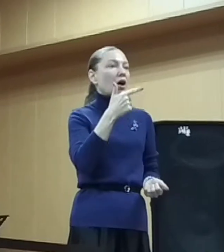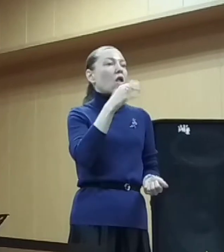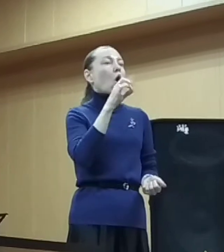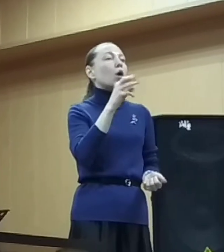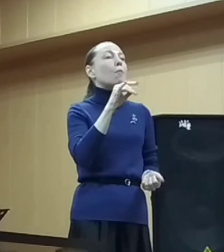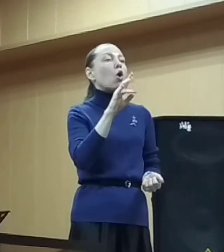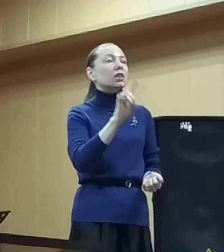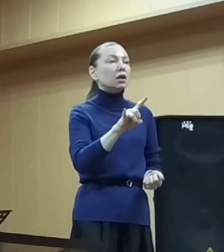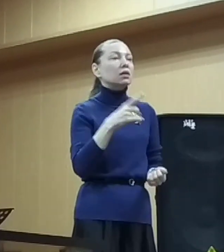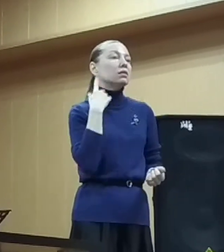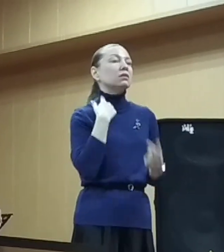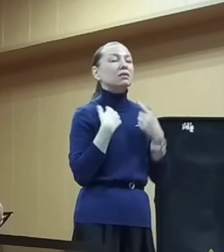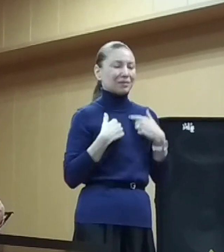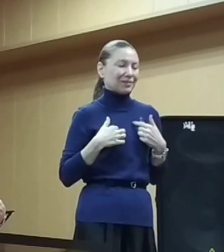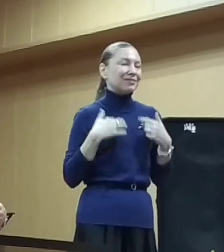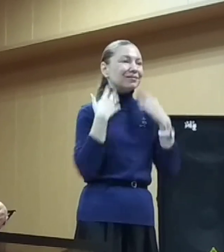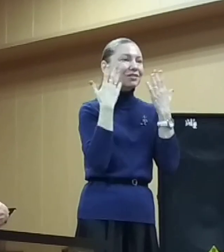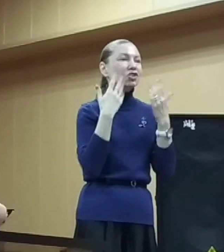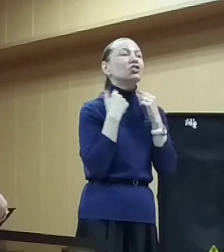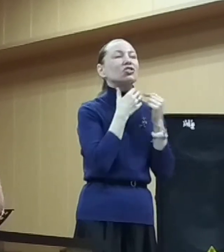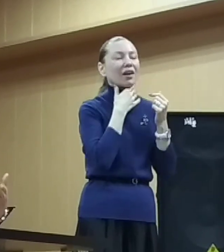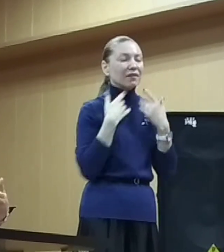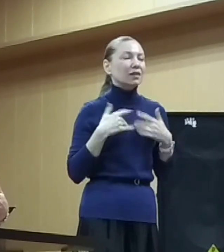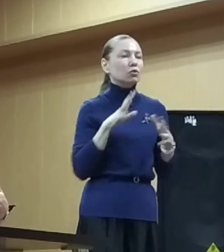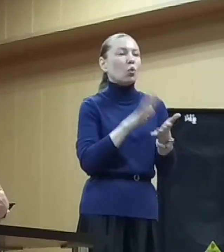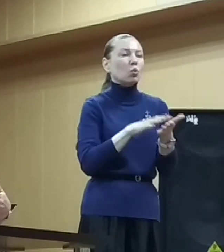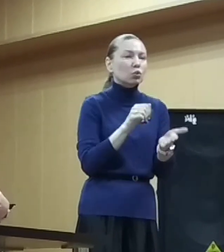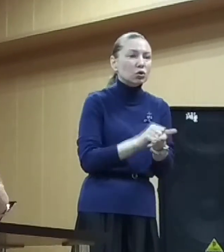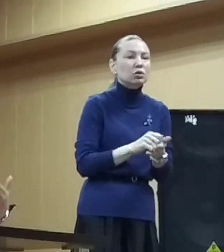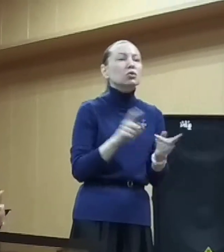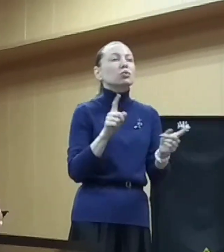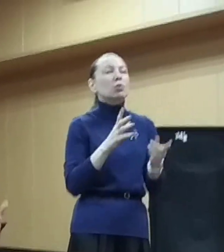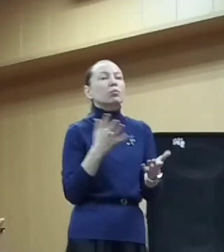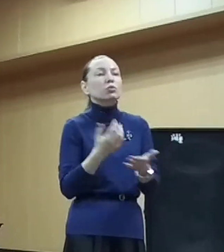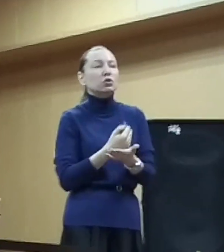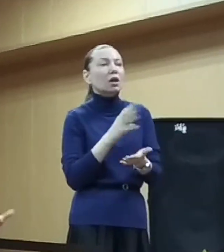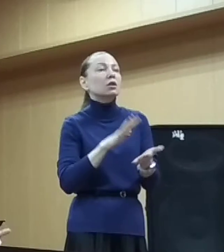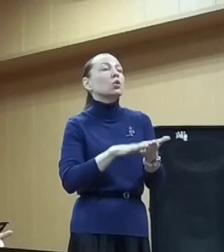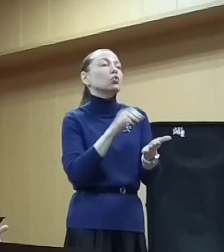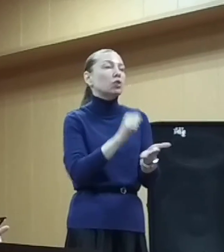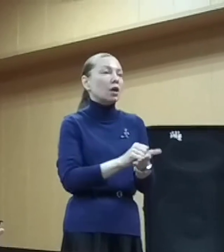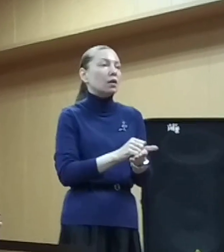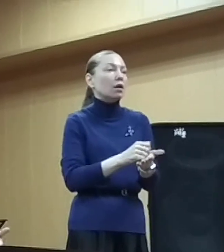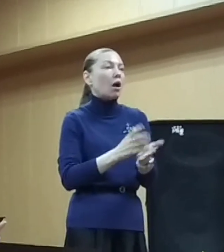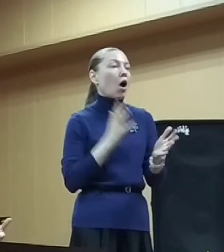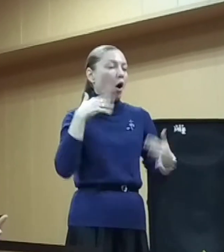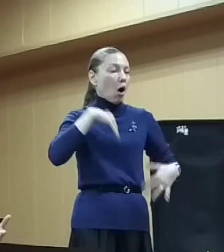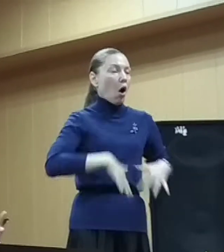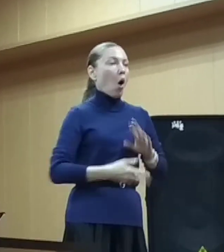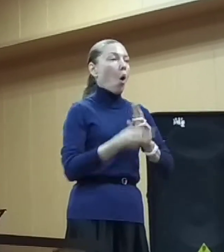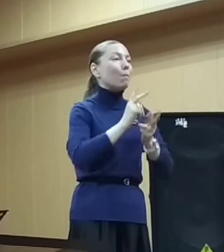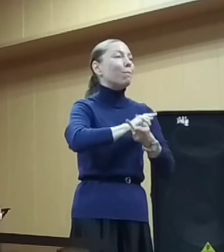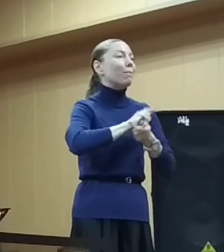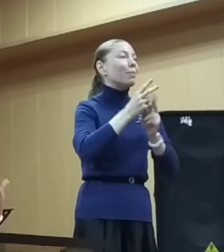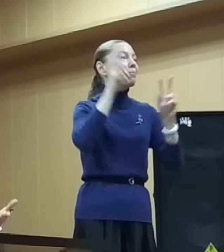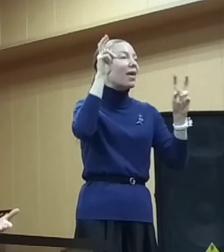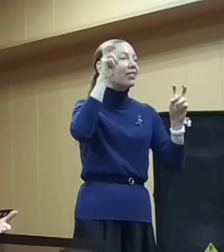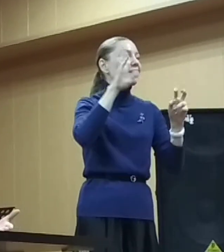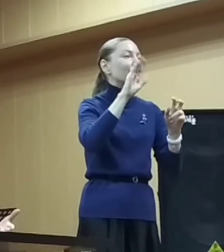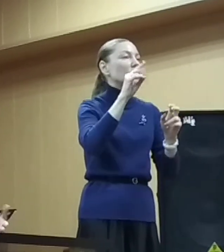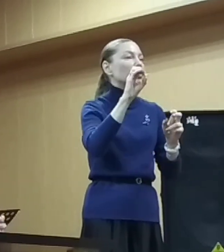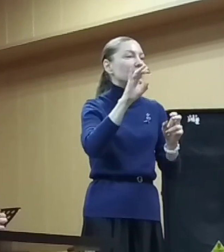рушится, да? И у нас, что происходит, нарушение обмена веществ. Поэтому я, в общем-то,